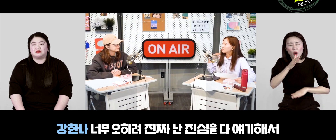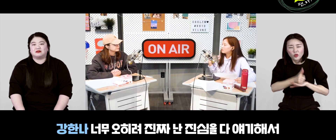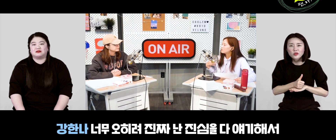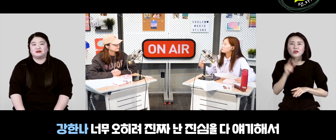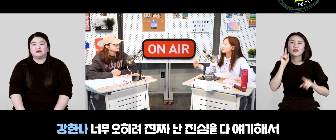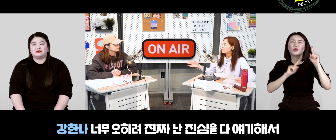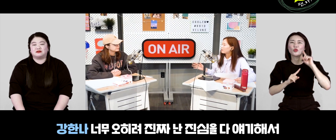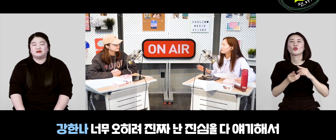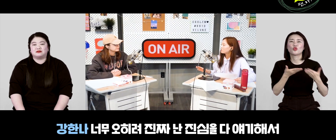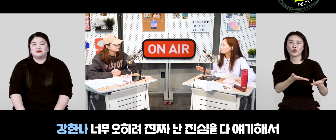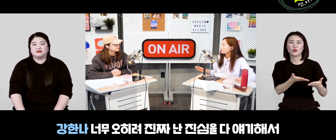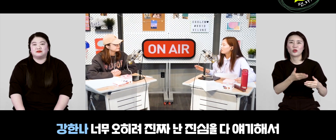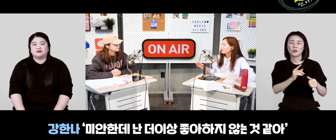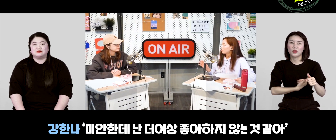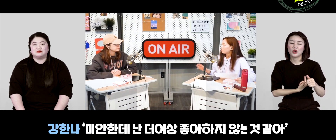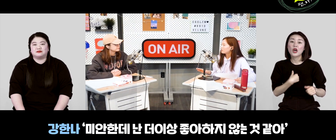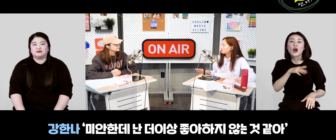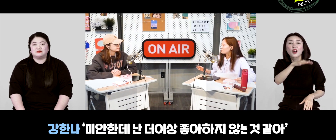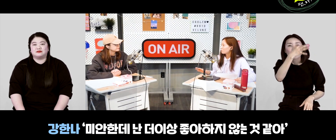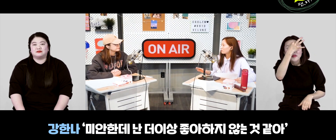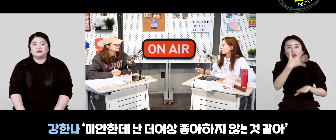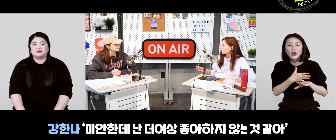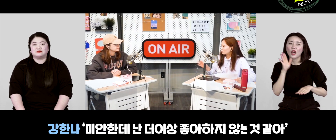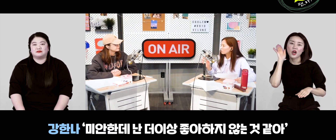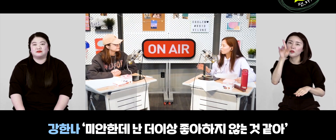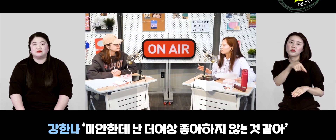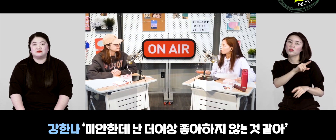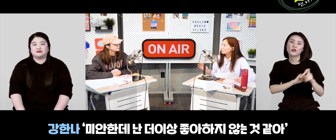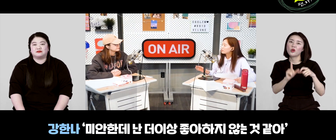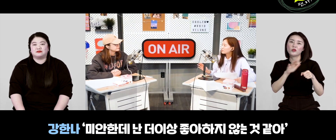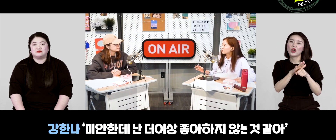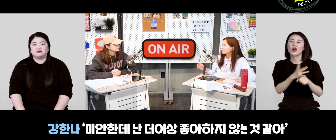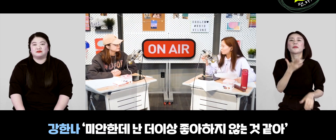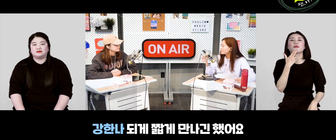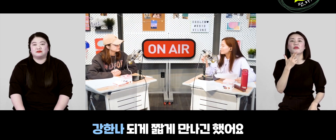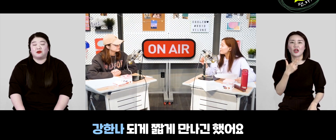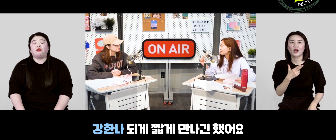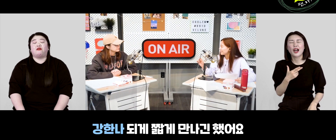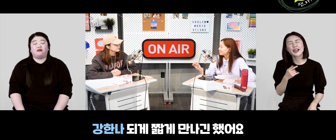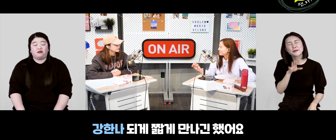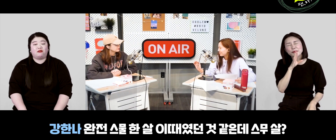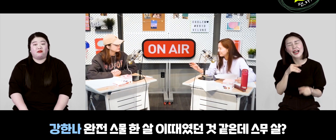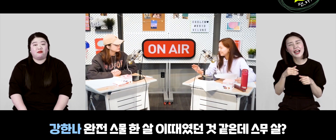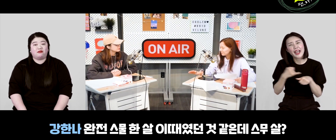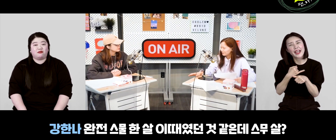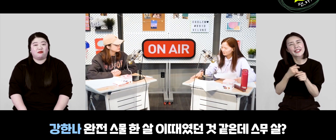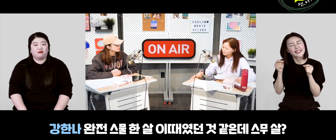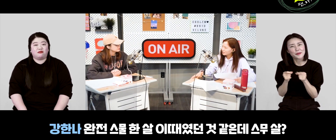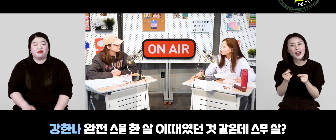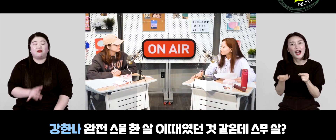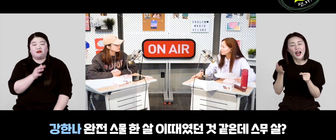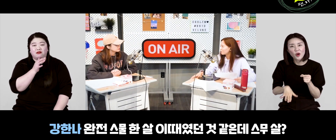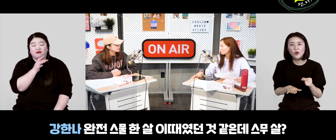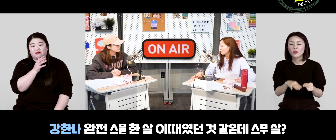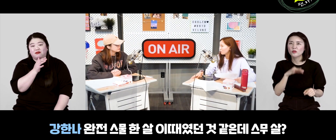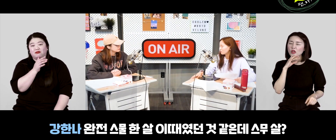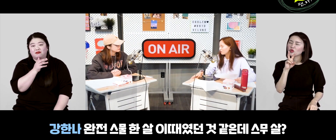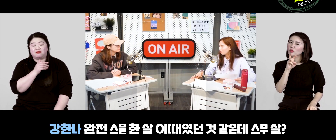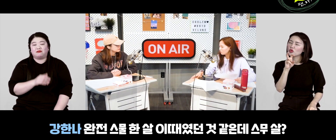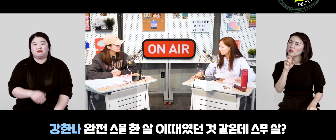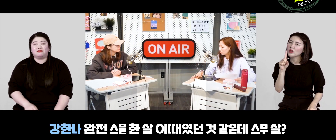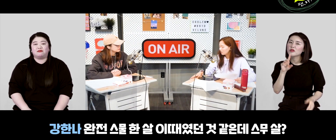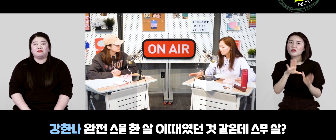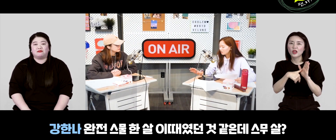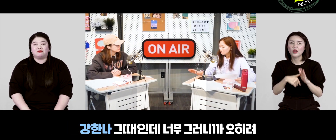난 진심을 다 얘기를 해서 미안한데 정말 난 더 이상 좋아하지 않는 거 되게 짧게 만나게 했었는데 완전 막 21살 이때였던 것